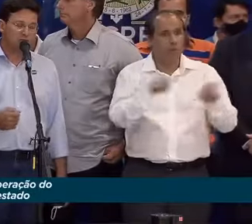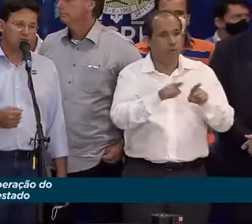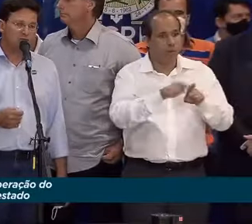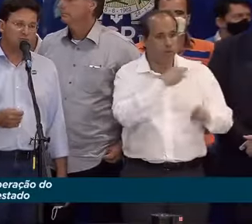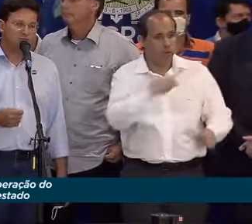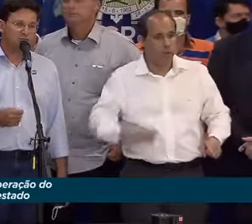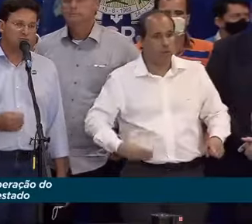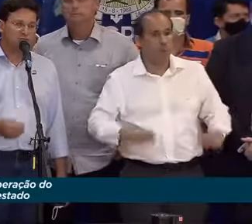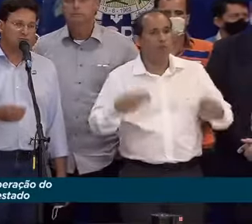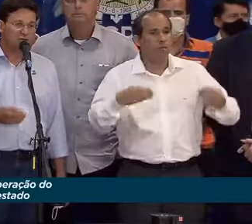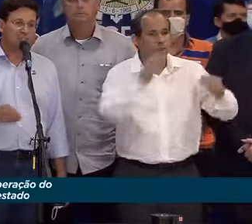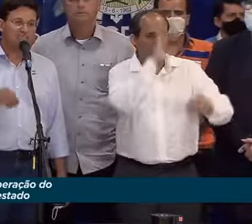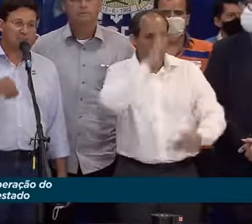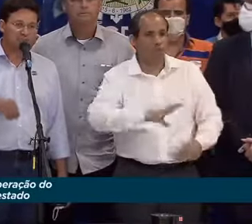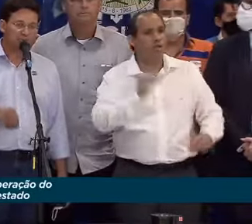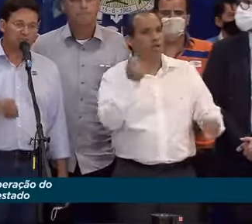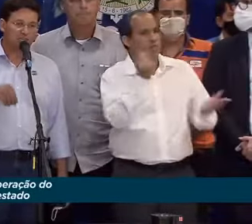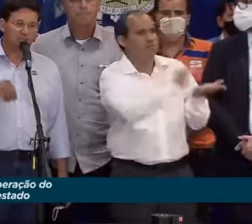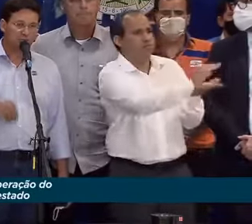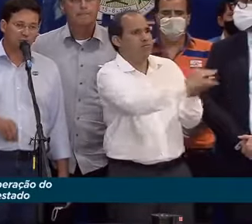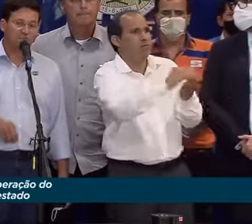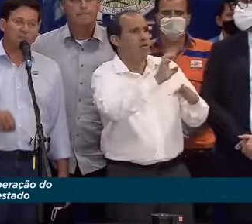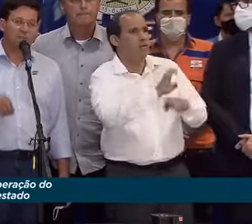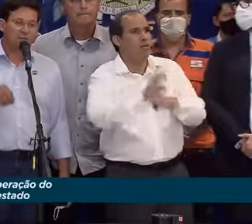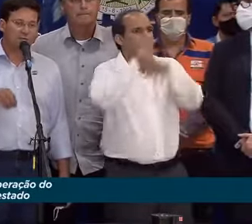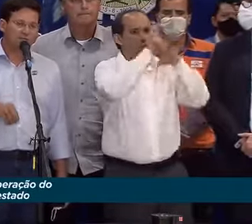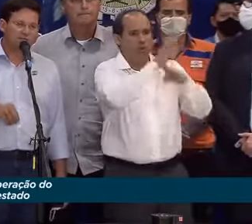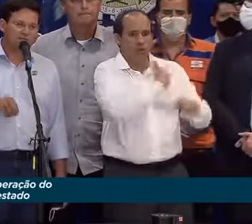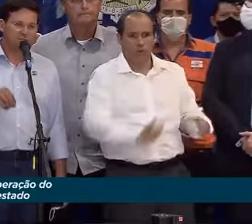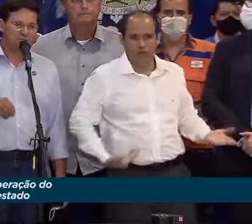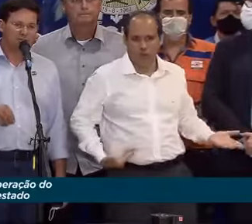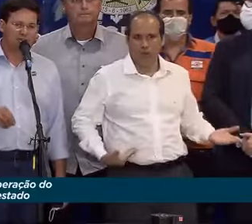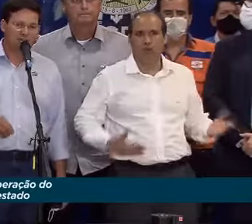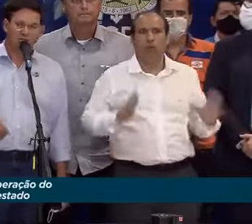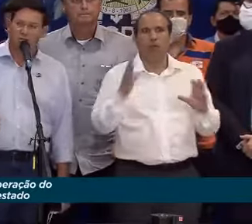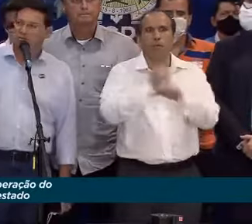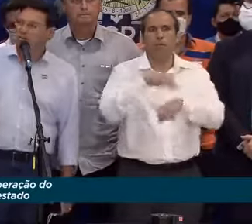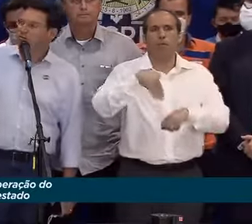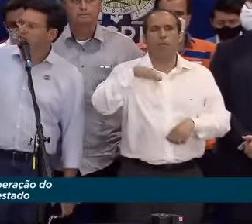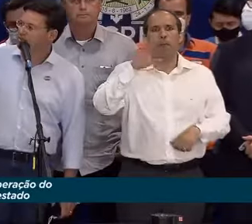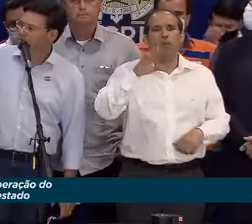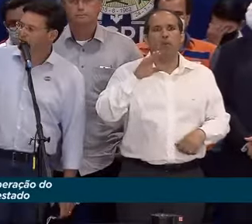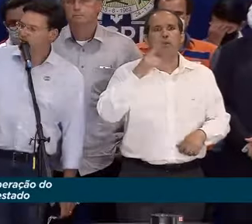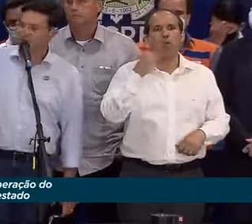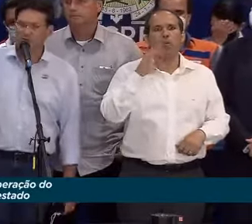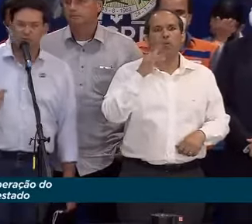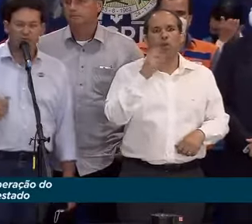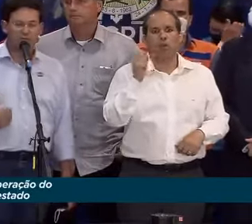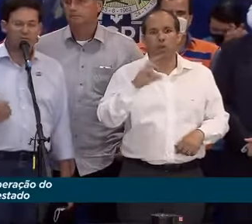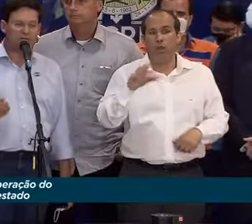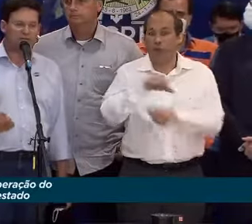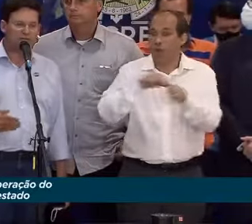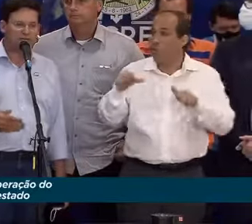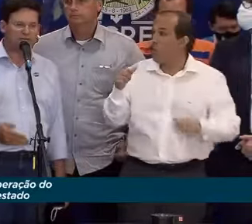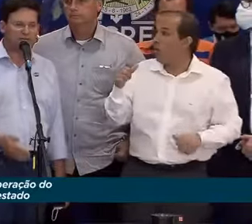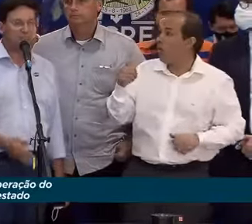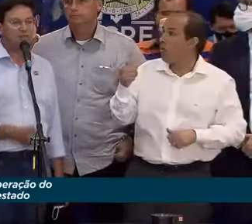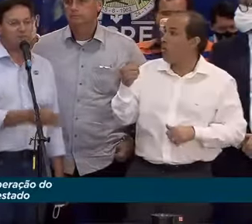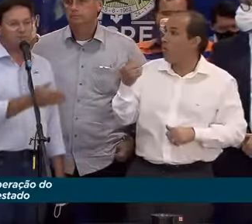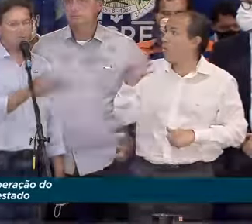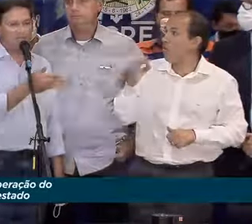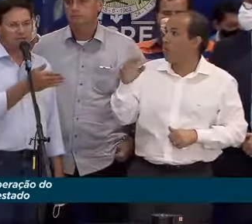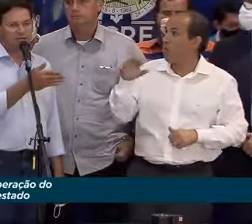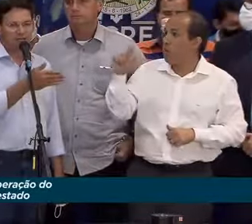repassou recursos para o Governo do Estado, dos quais já estão disponibilizados hoje 1 milhão e 200 mil reais, dos quais 811 mil, governador, já podem ser